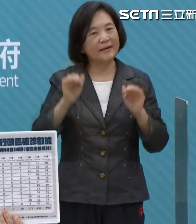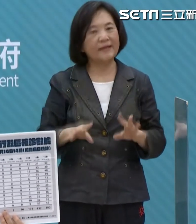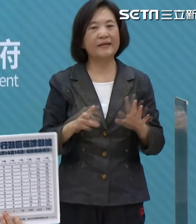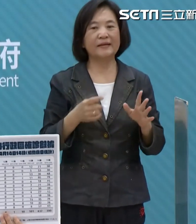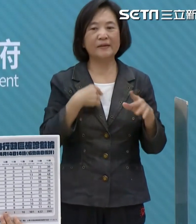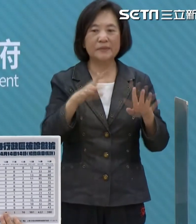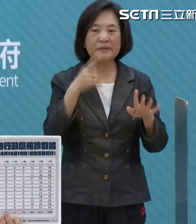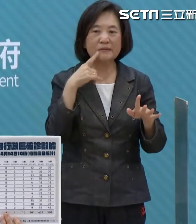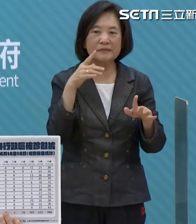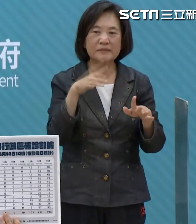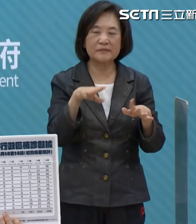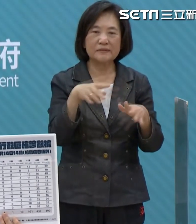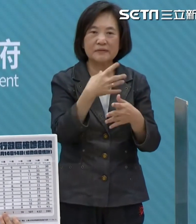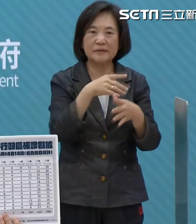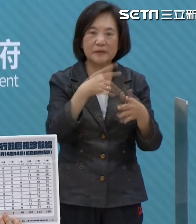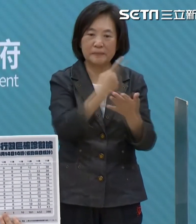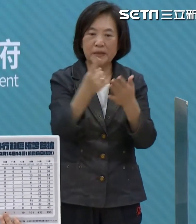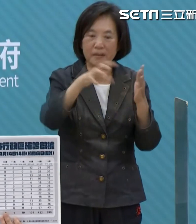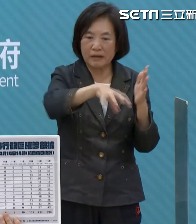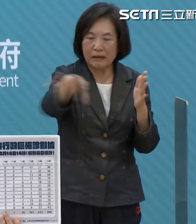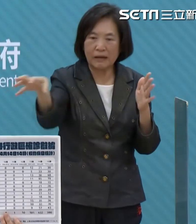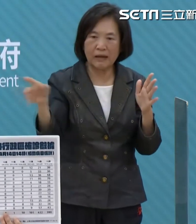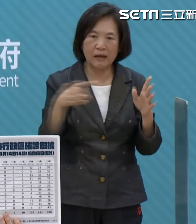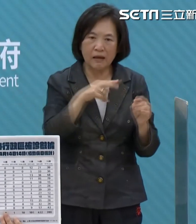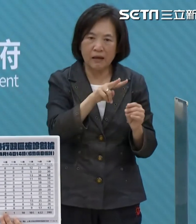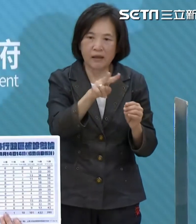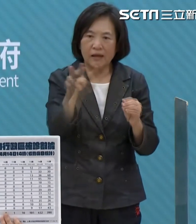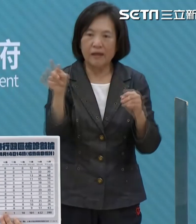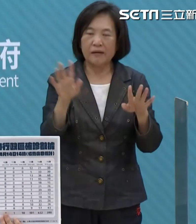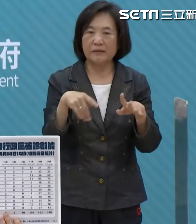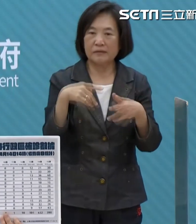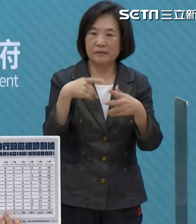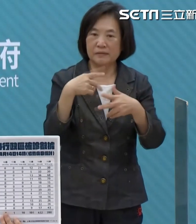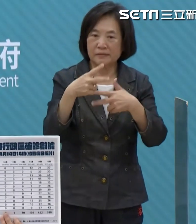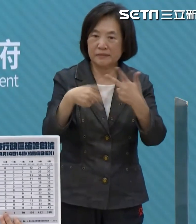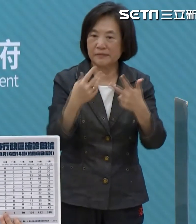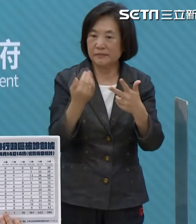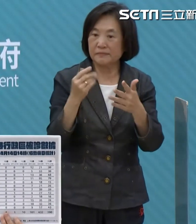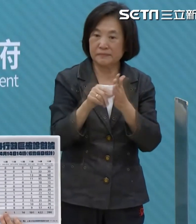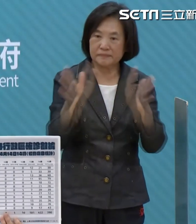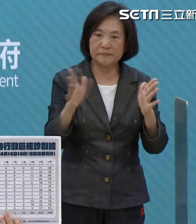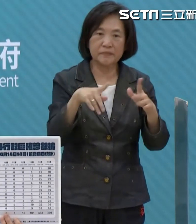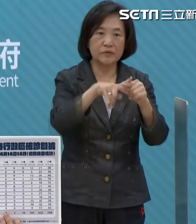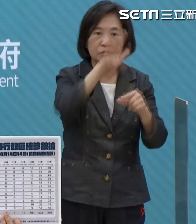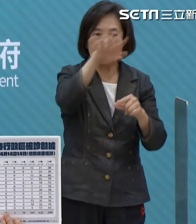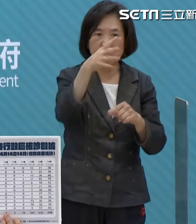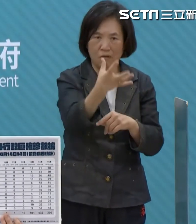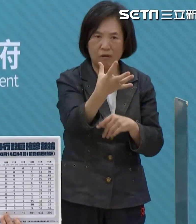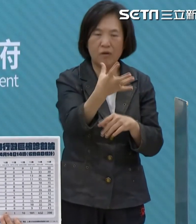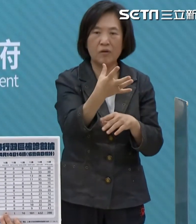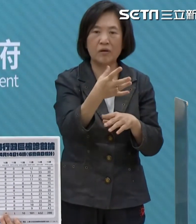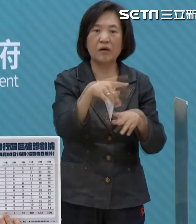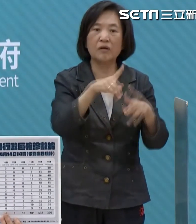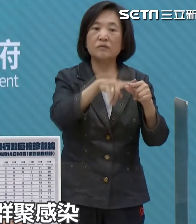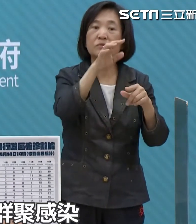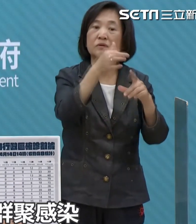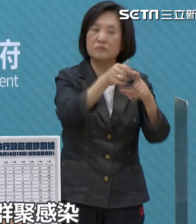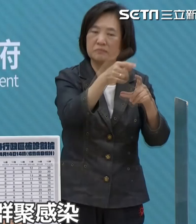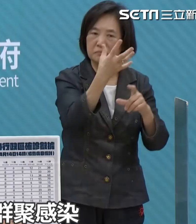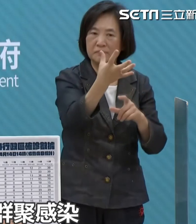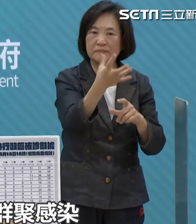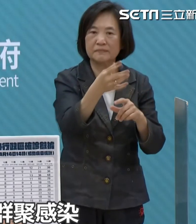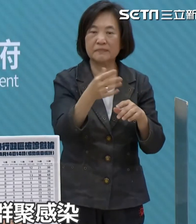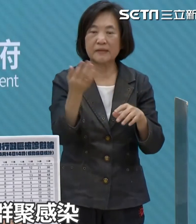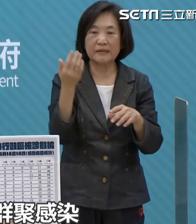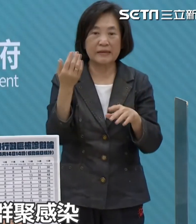行政区的数量哦，那现在看起来这两个礼拜都是中山区最多的。那当